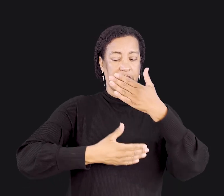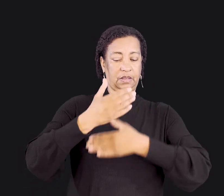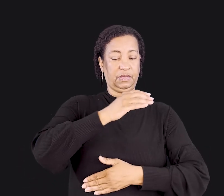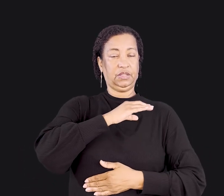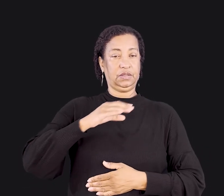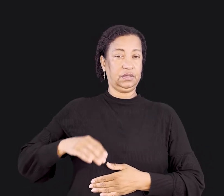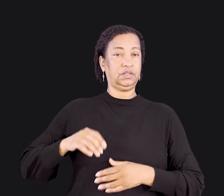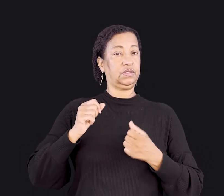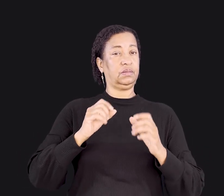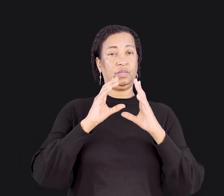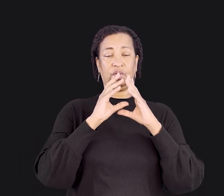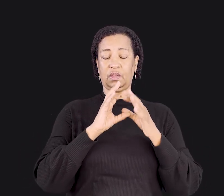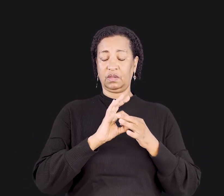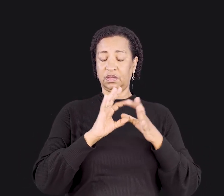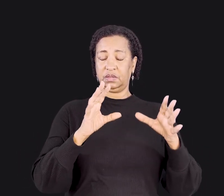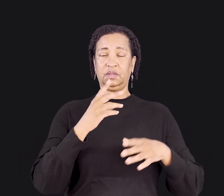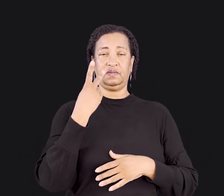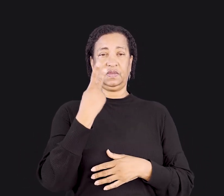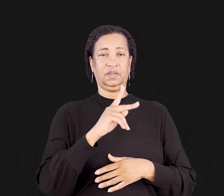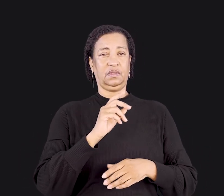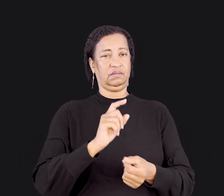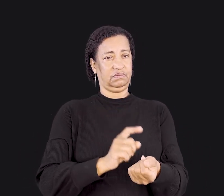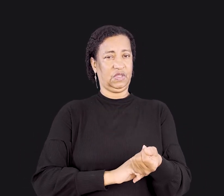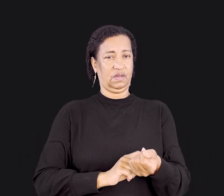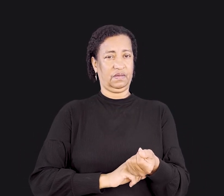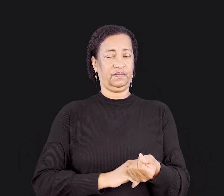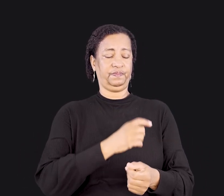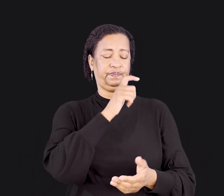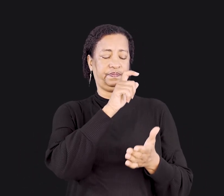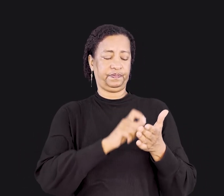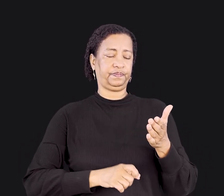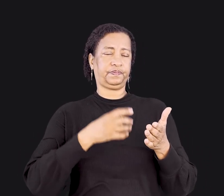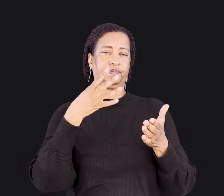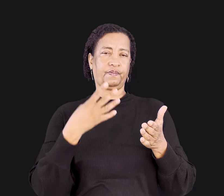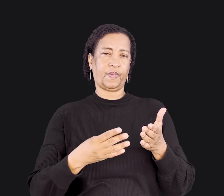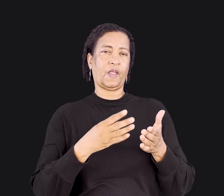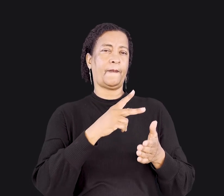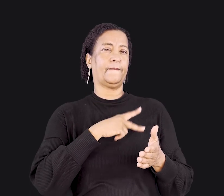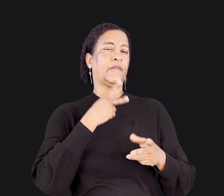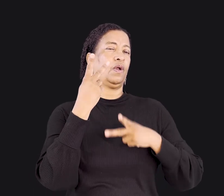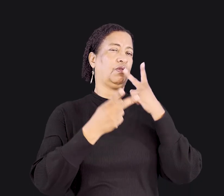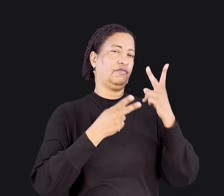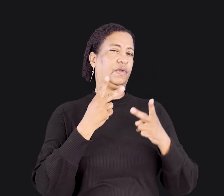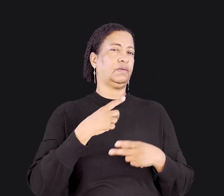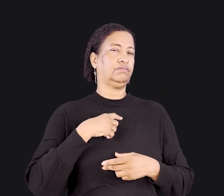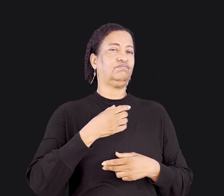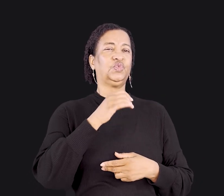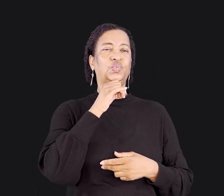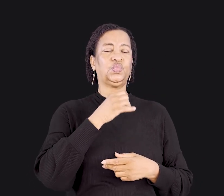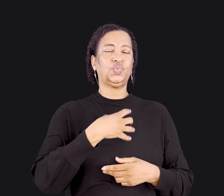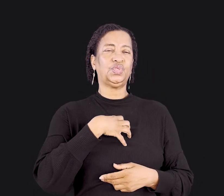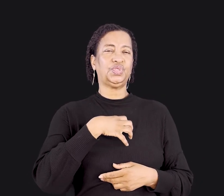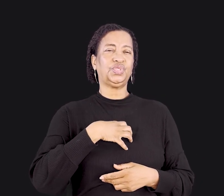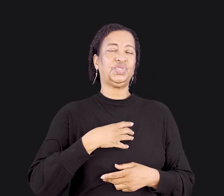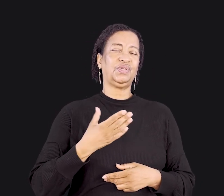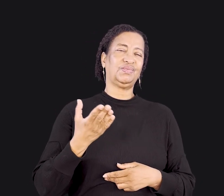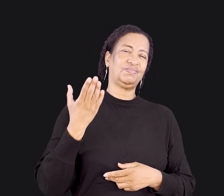desfazer dela. No capítulo 4, Paulo também exorta: quanto à antiga maneira de viver, vocês foram ensinados